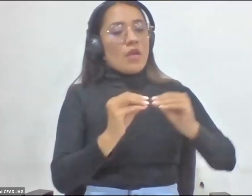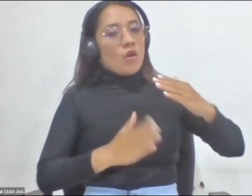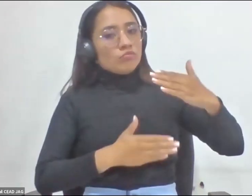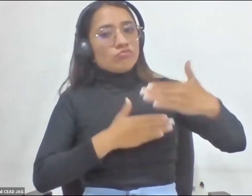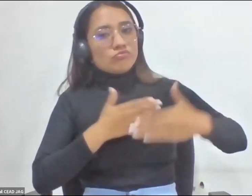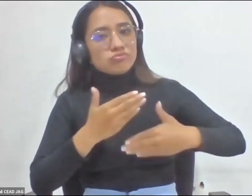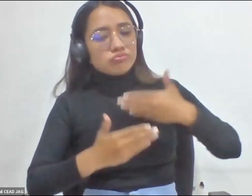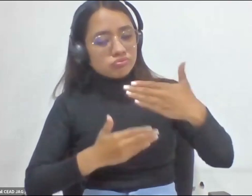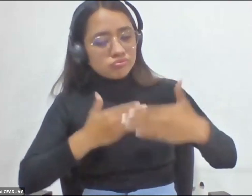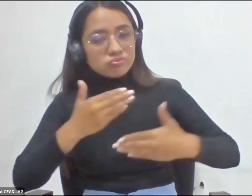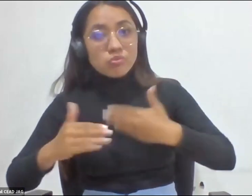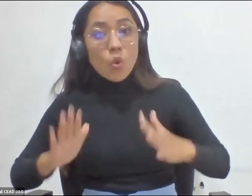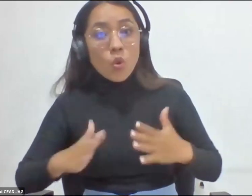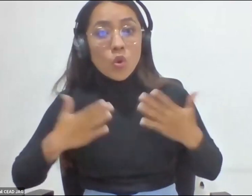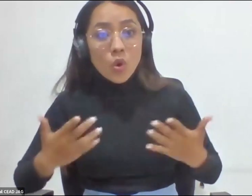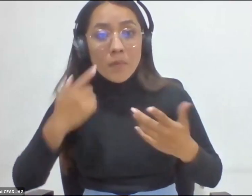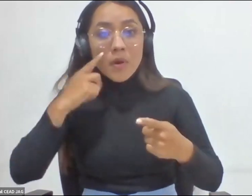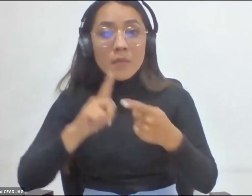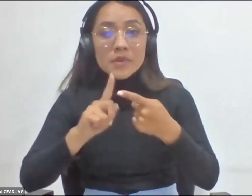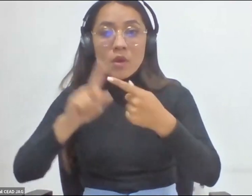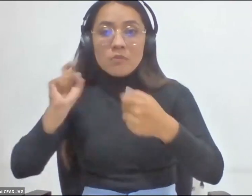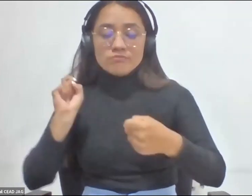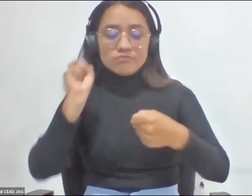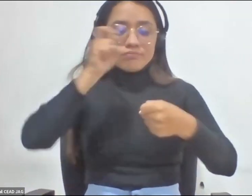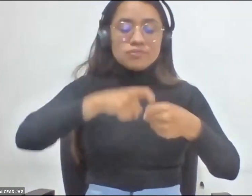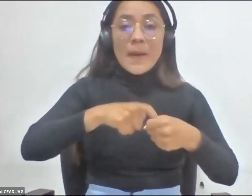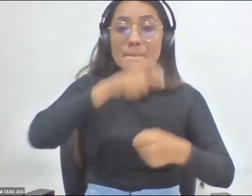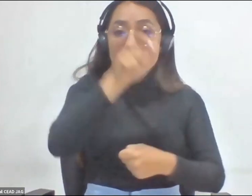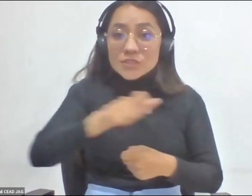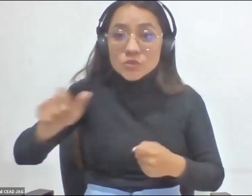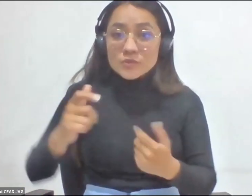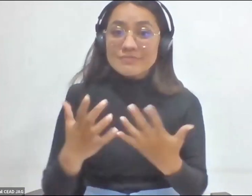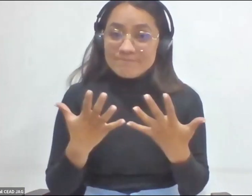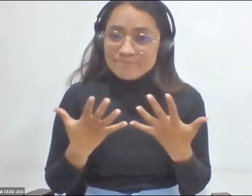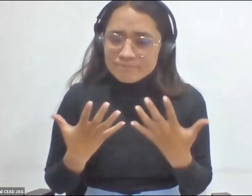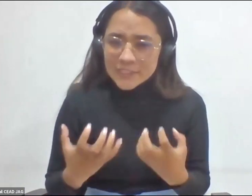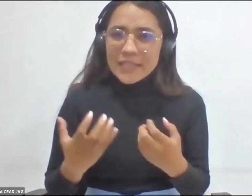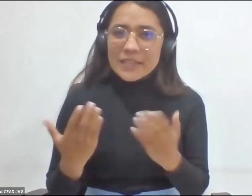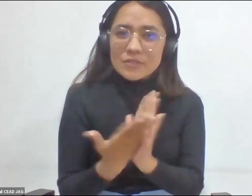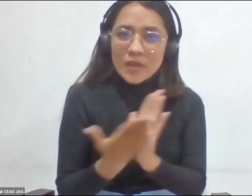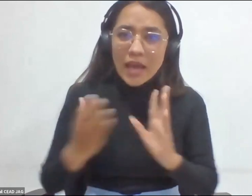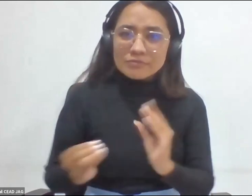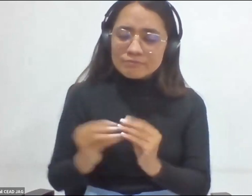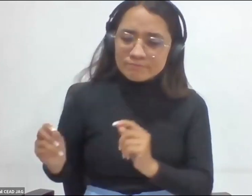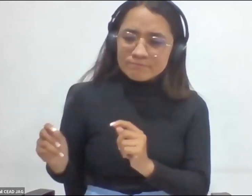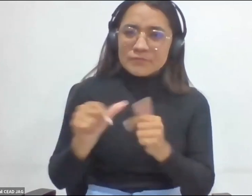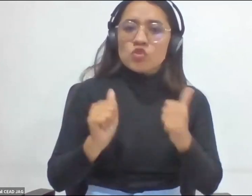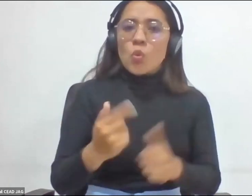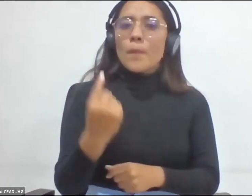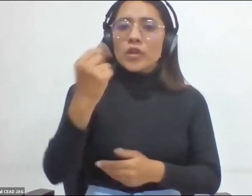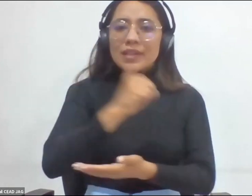frente a las inscripciones de nuestros aspirantes al beneficio de la política de gratuidad